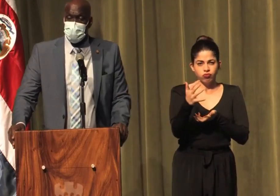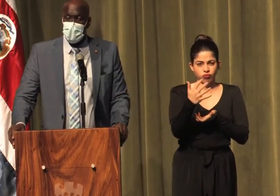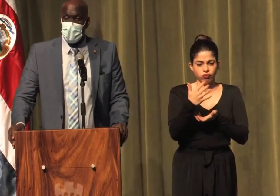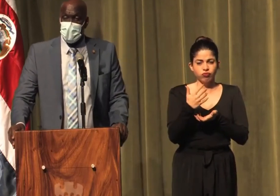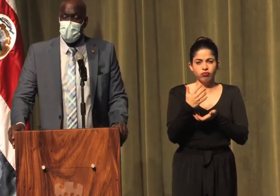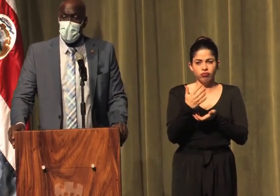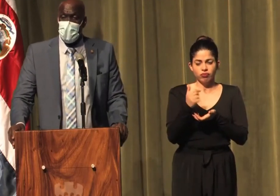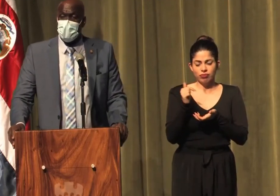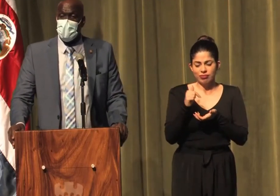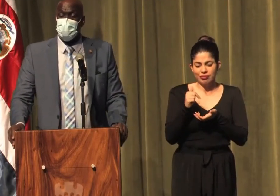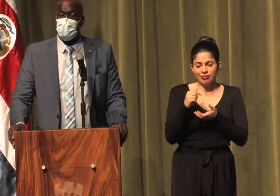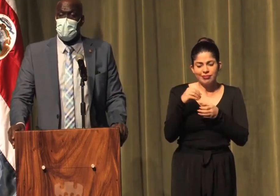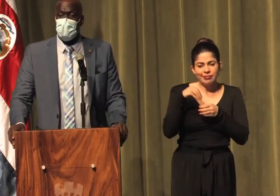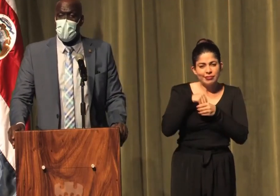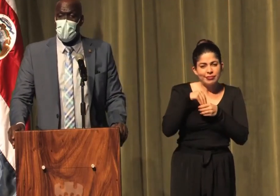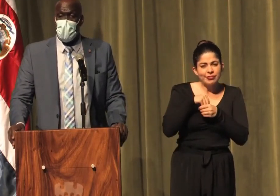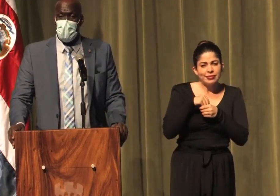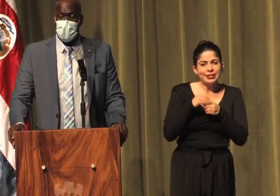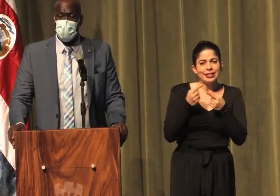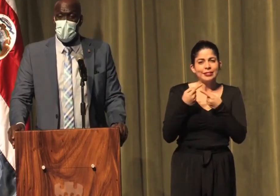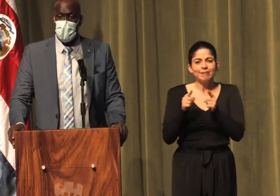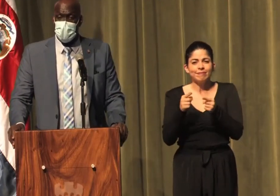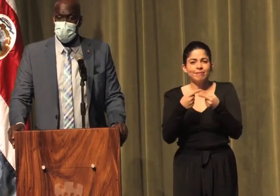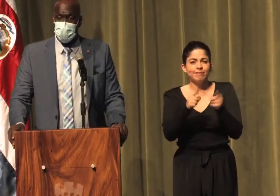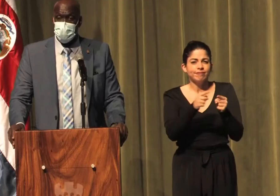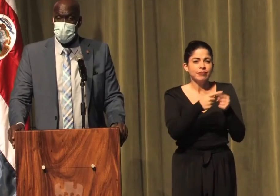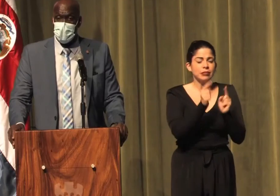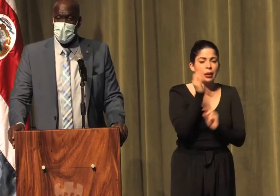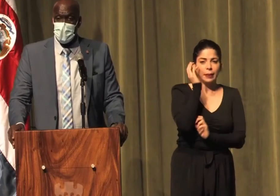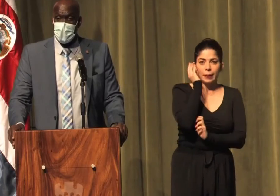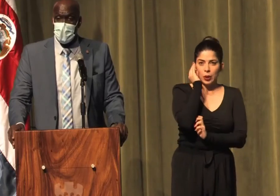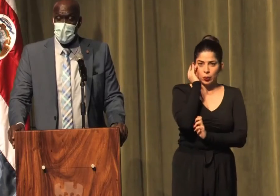las diferentes preocupaciones